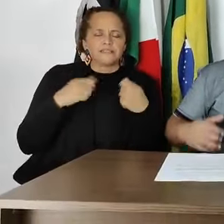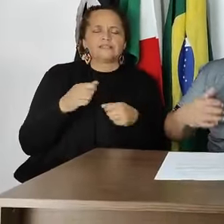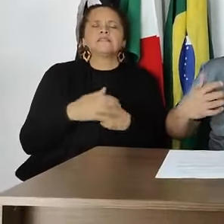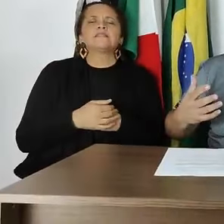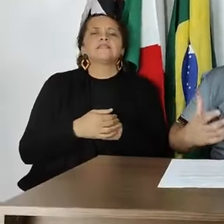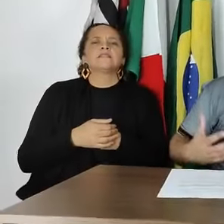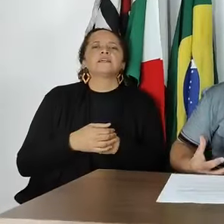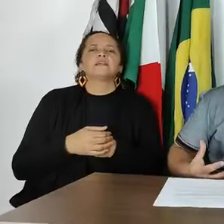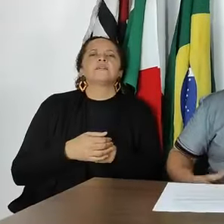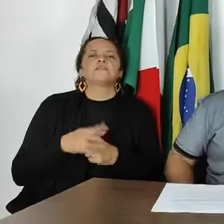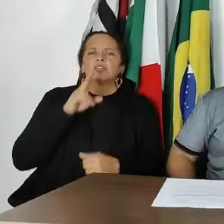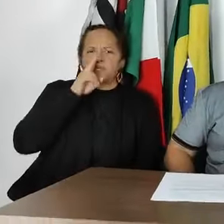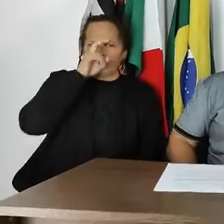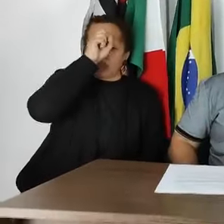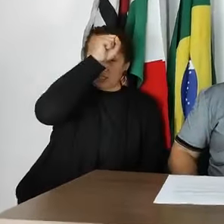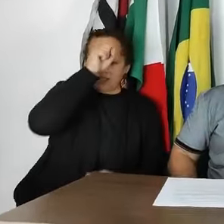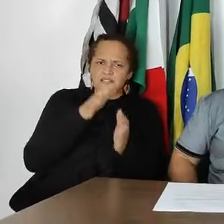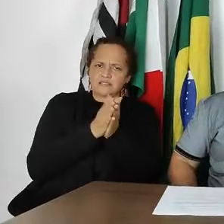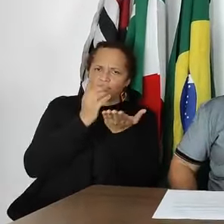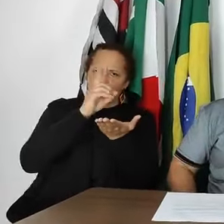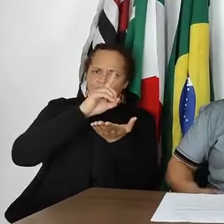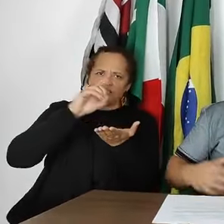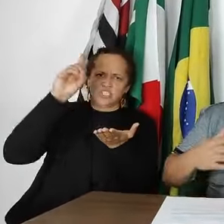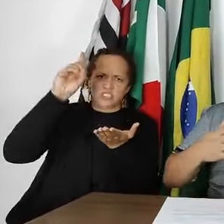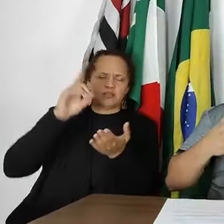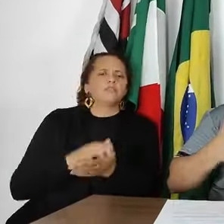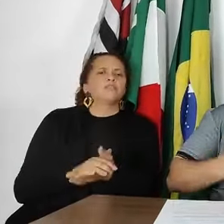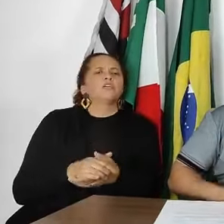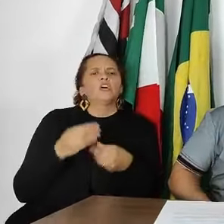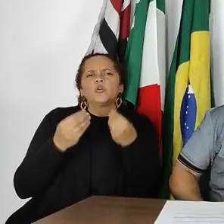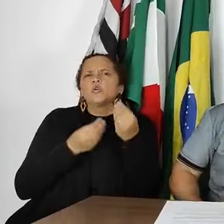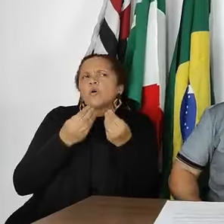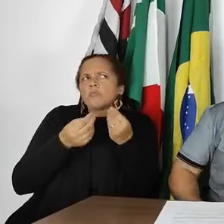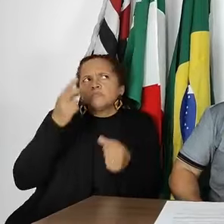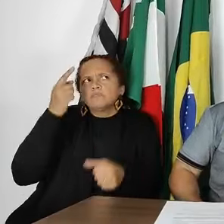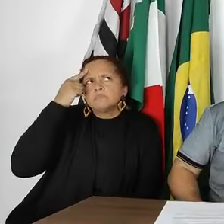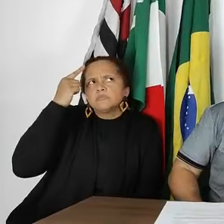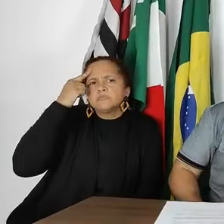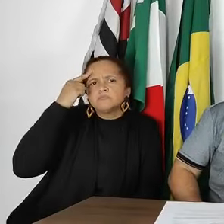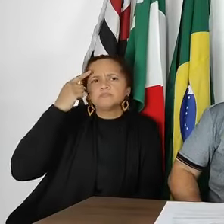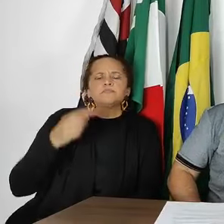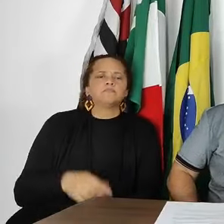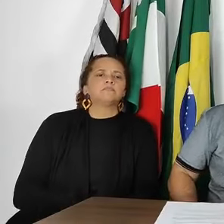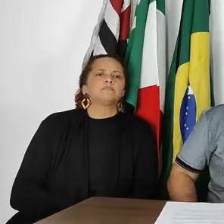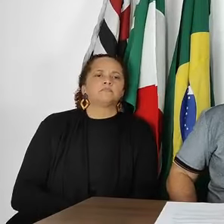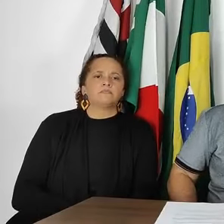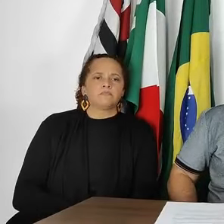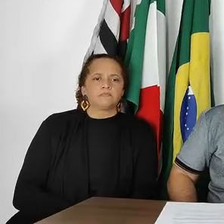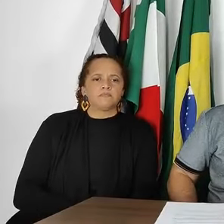nós precisamos nos fortalecer da palavra, através da nossa mente, né?